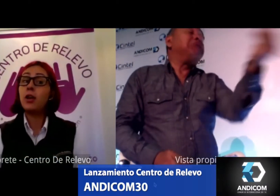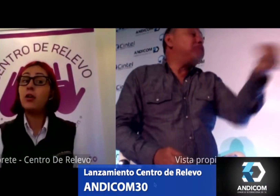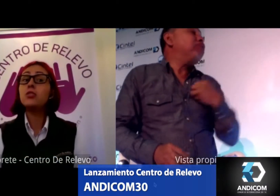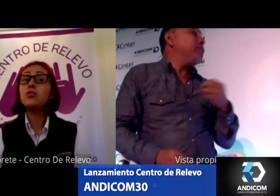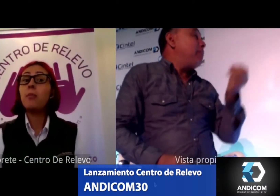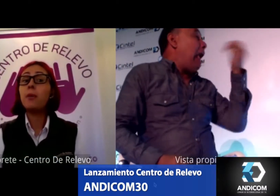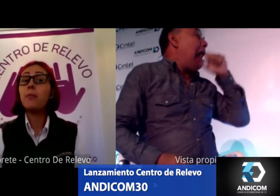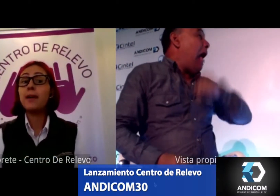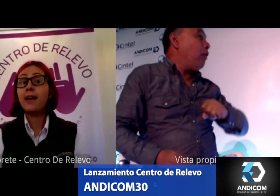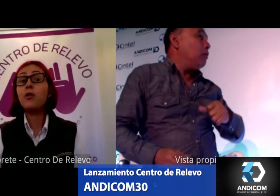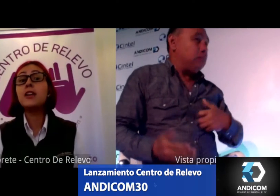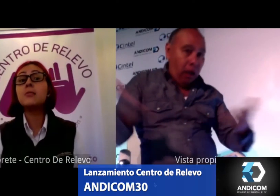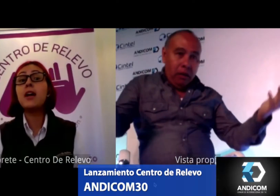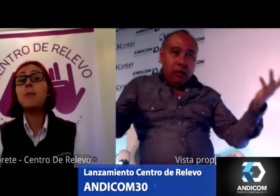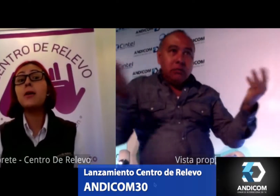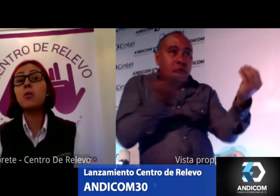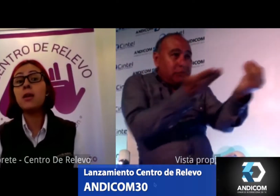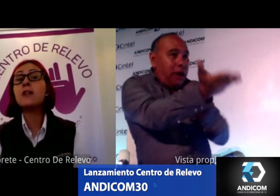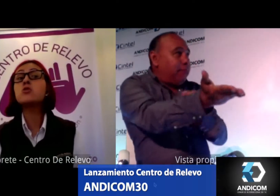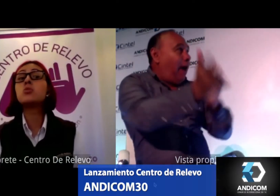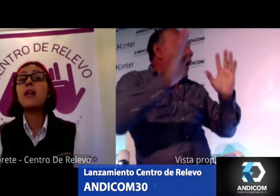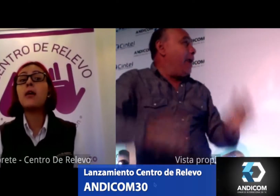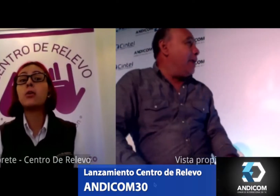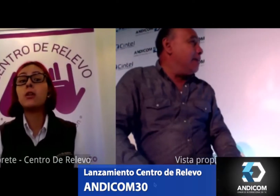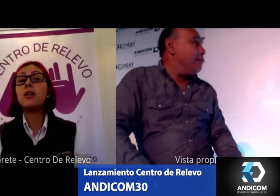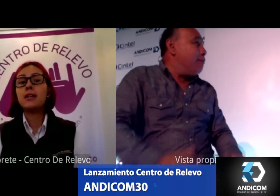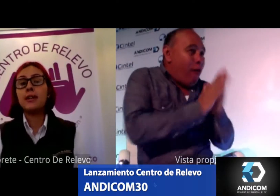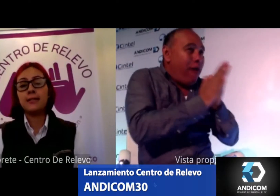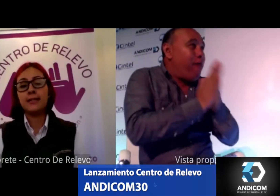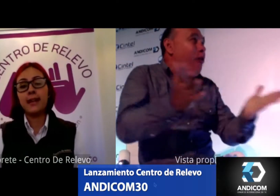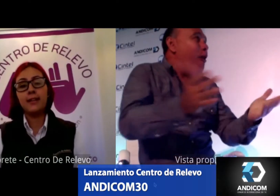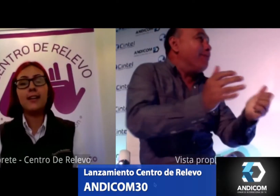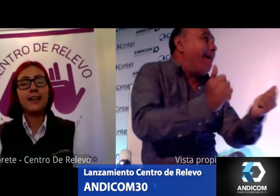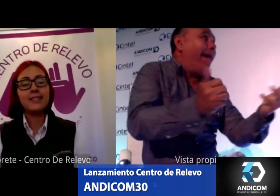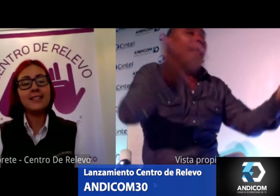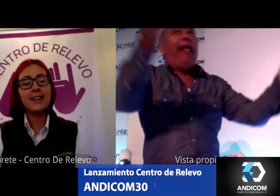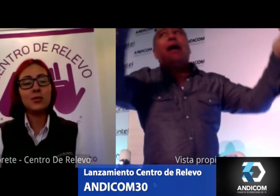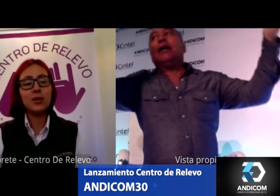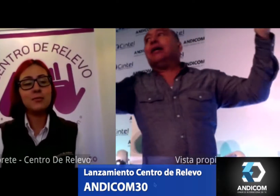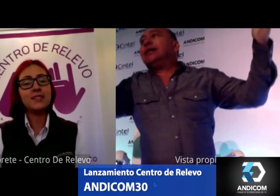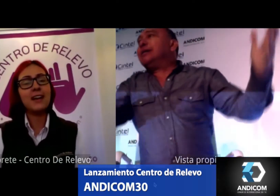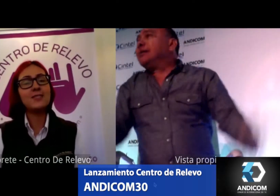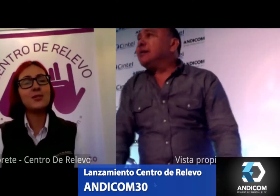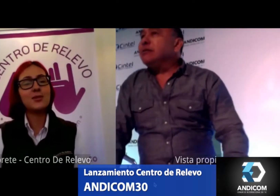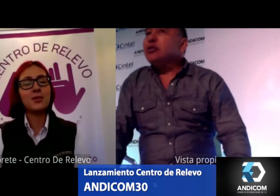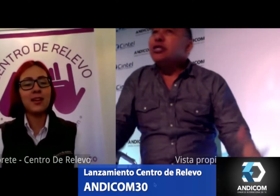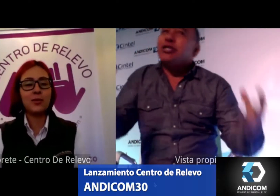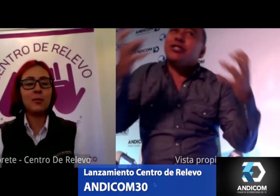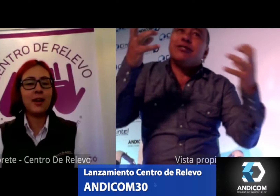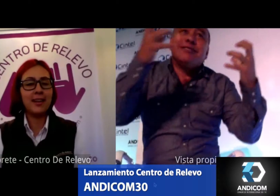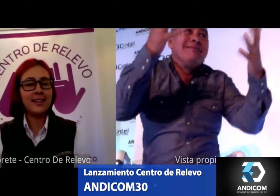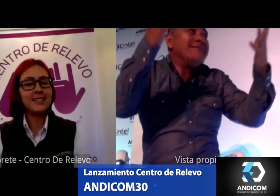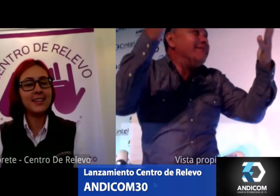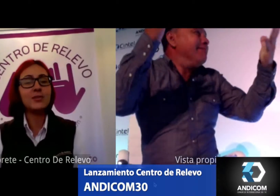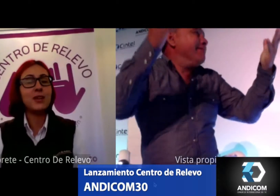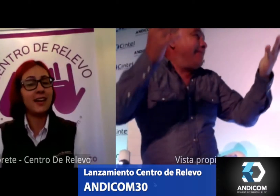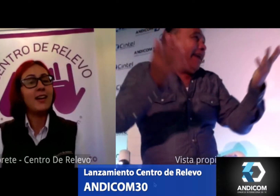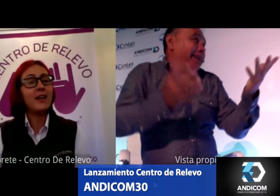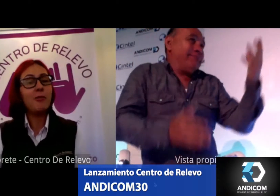haz una condición, papá, te hago la llamada, pero me haz un helado. ¿Qué tal? A estas alturas me estaba extorsionando, imagínense, o sea,